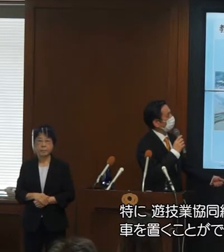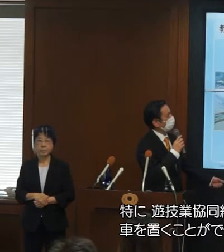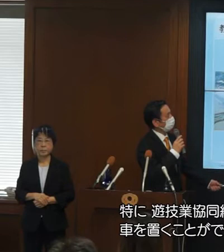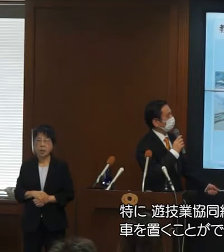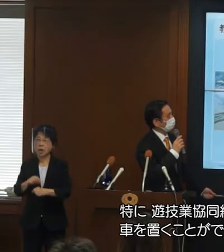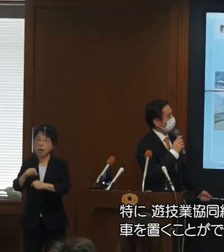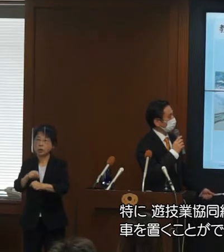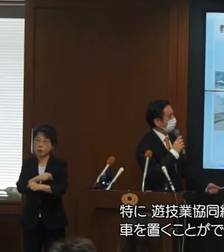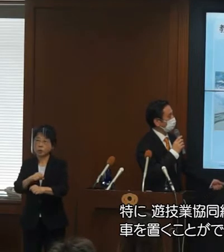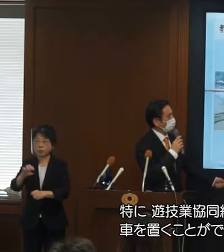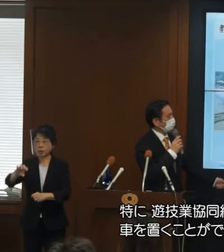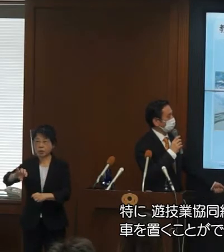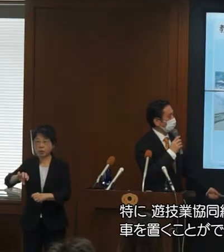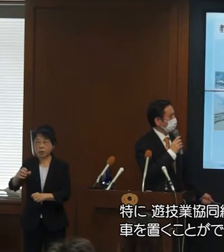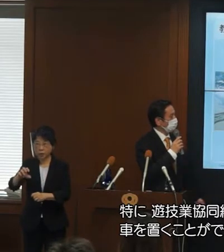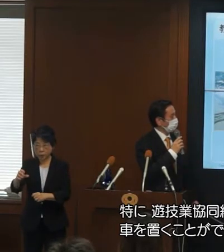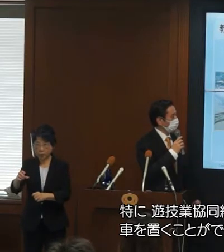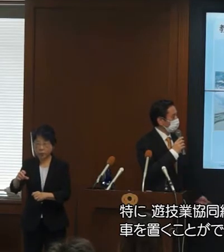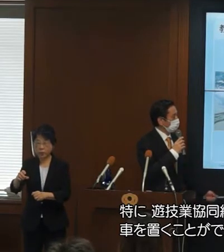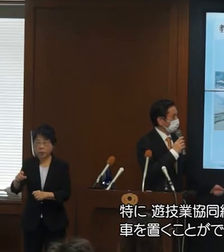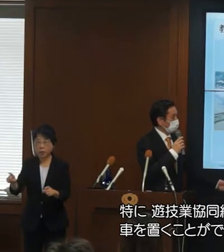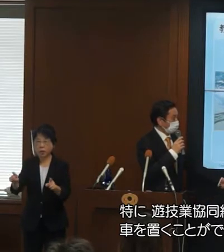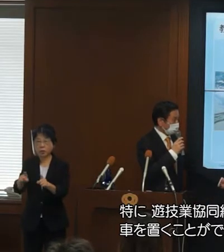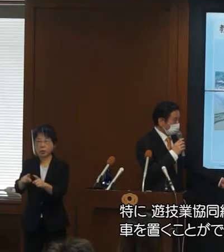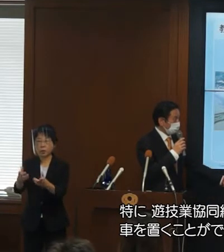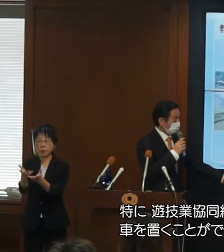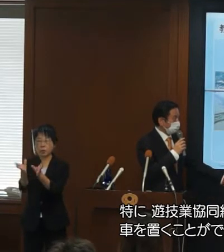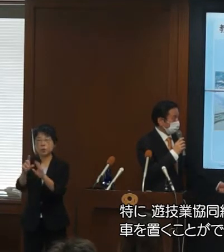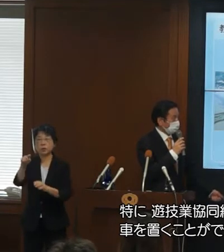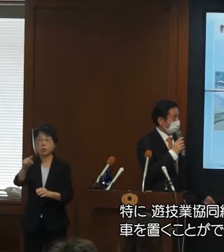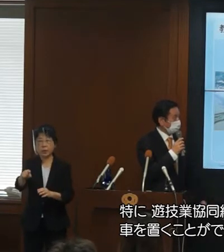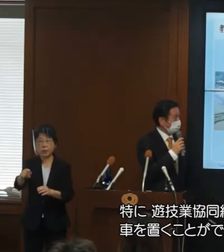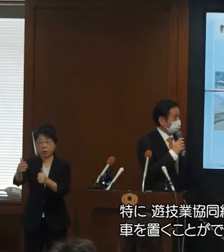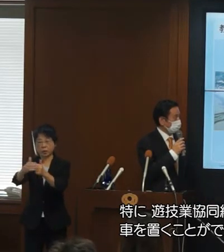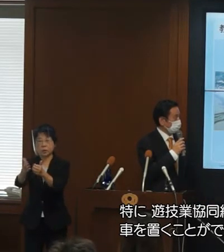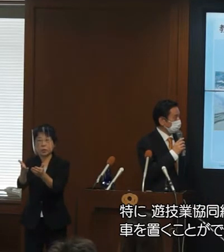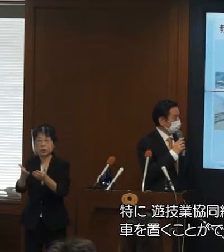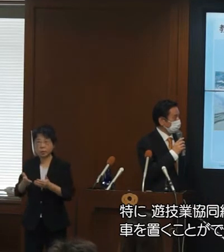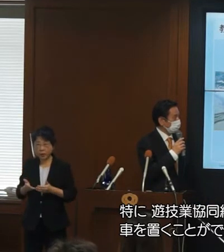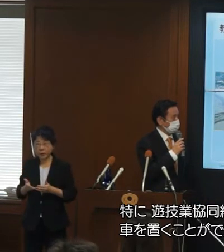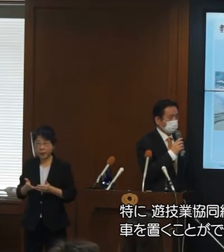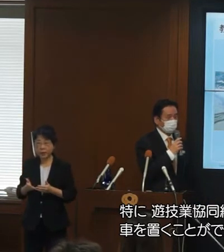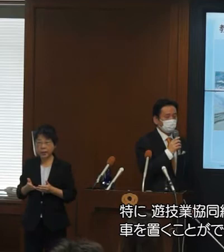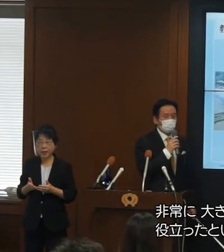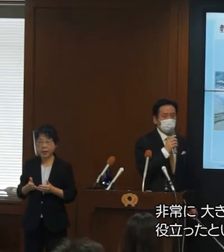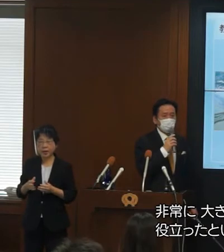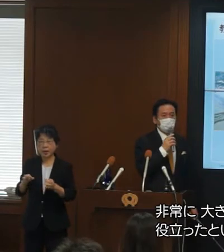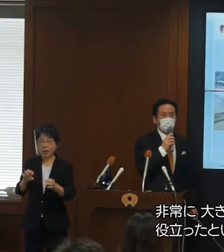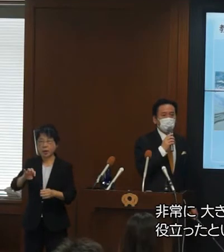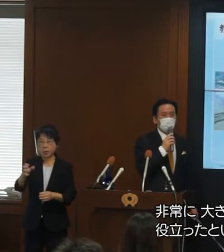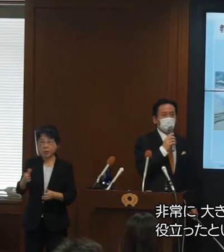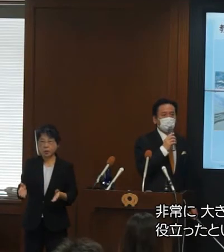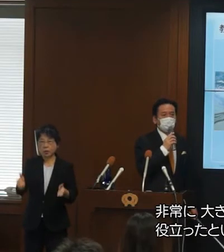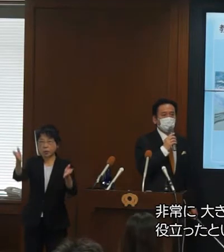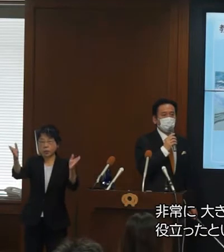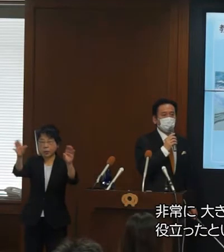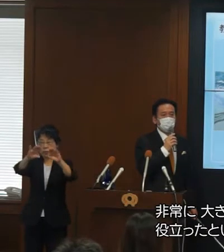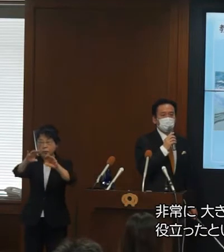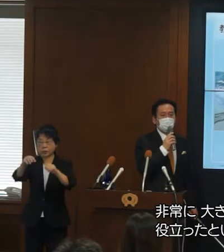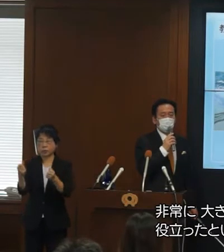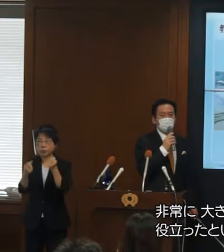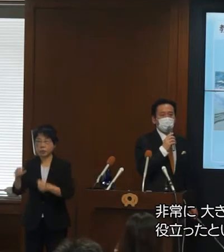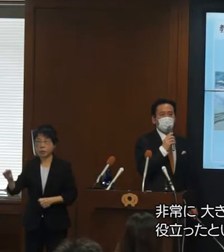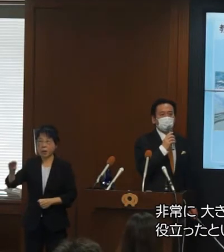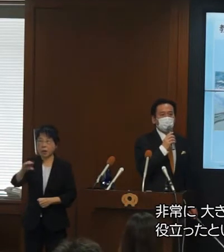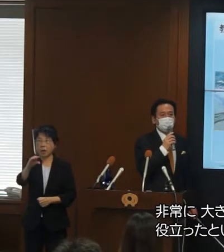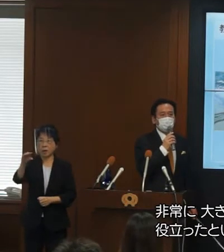遊戯業協同組合ですね、まあ、パチンコさんのパチンコ屋さんのところがですね、車を置くことができたということは非常に大きく